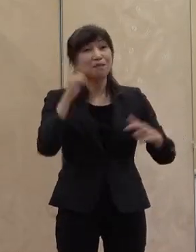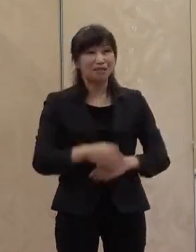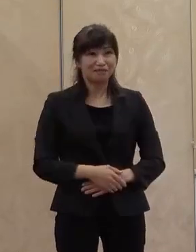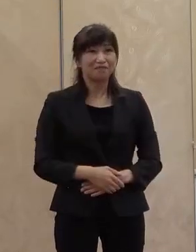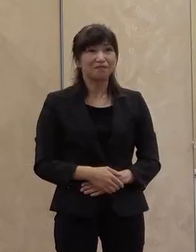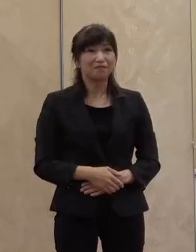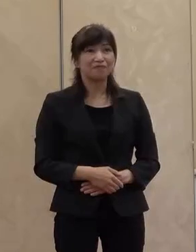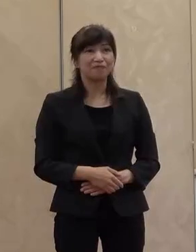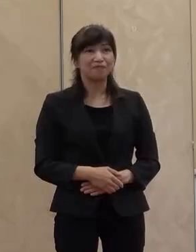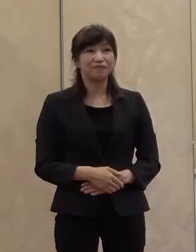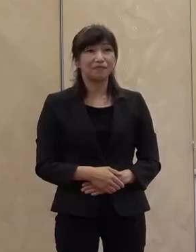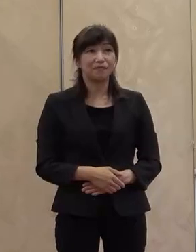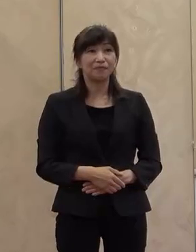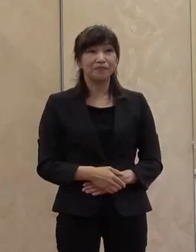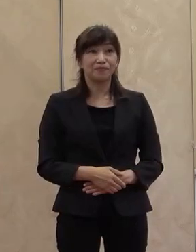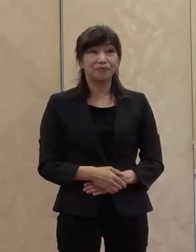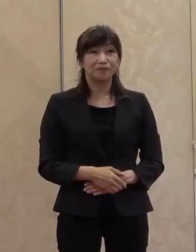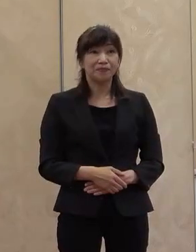次ですか。